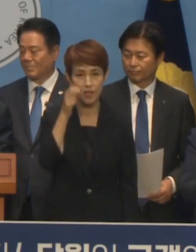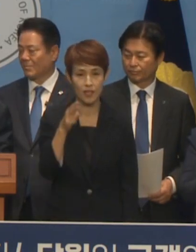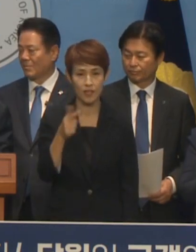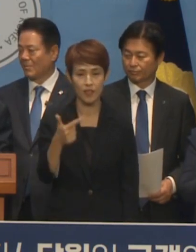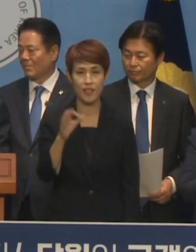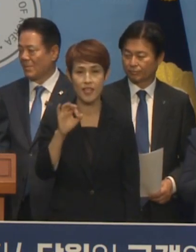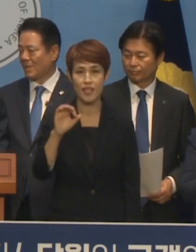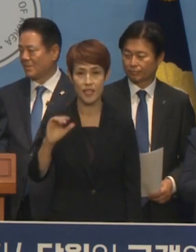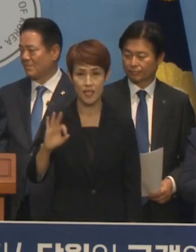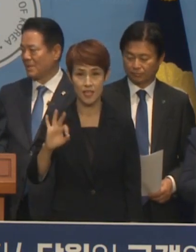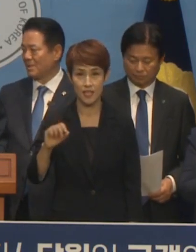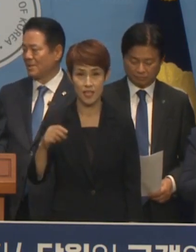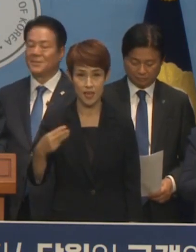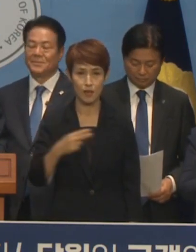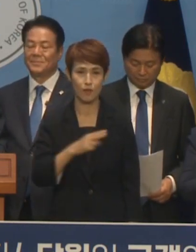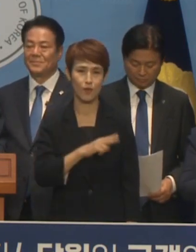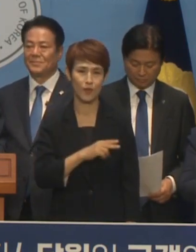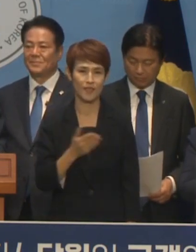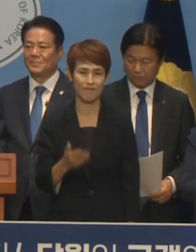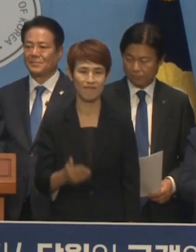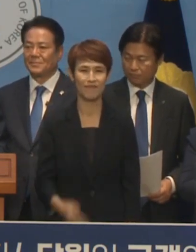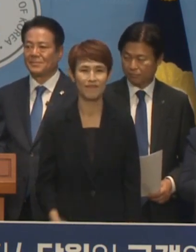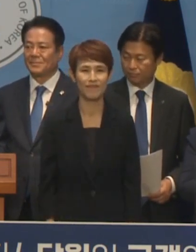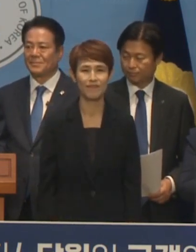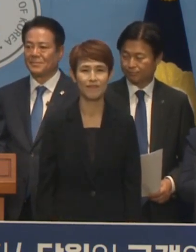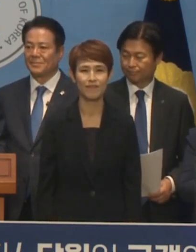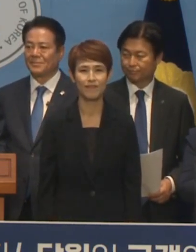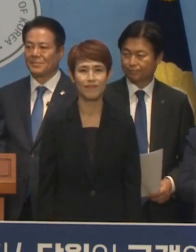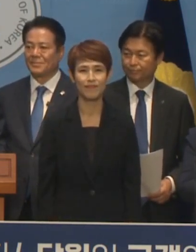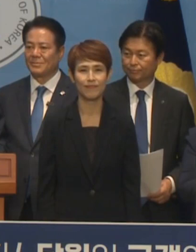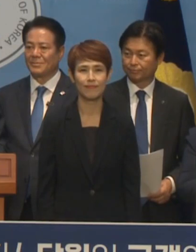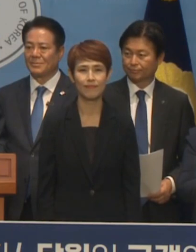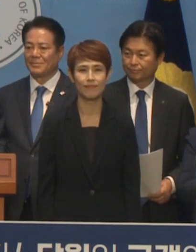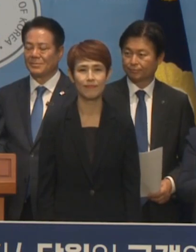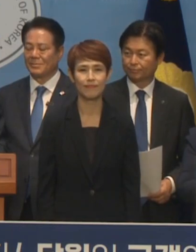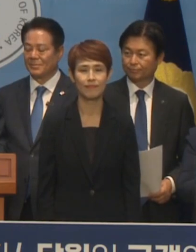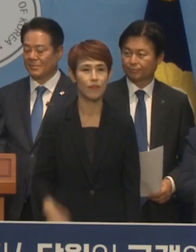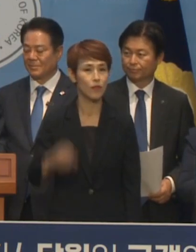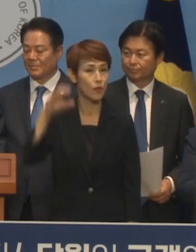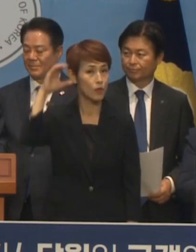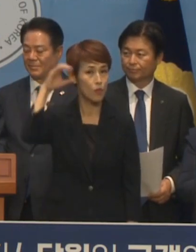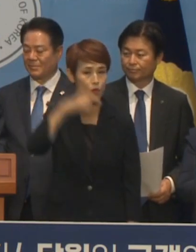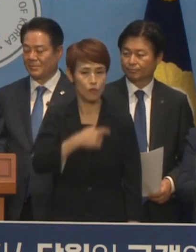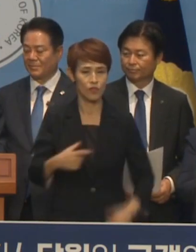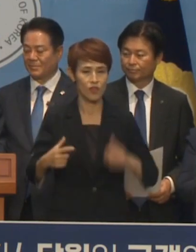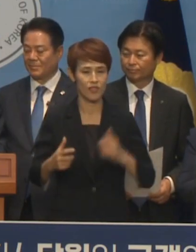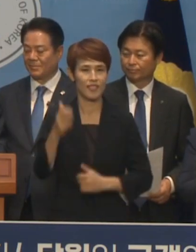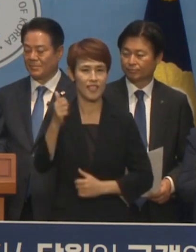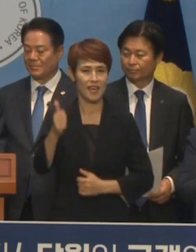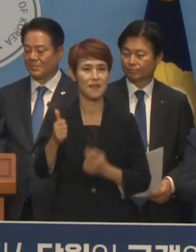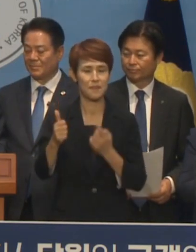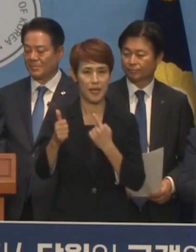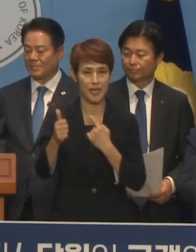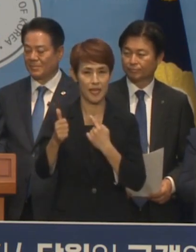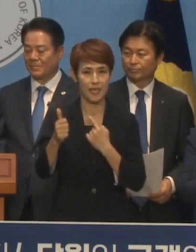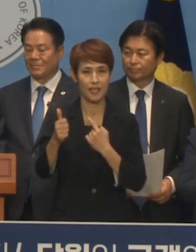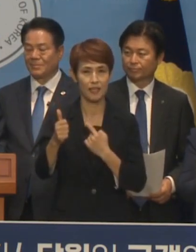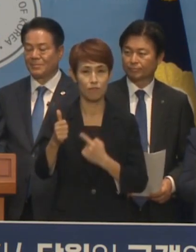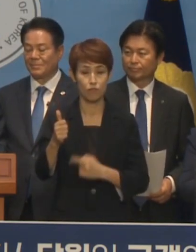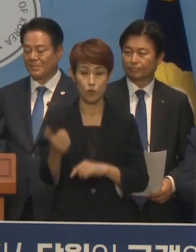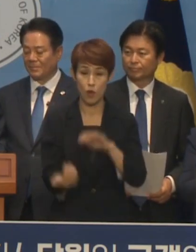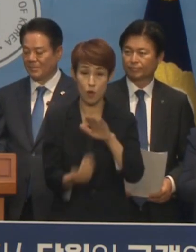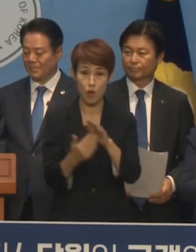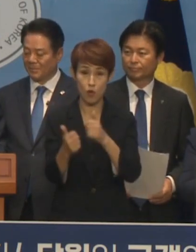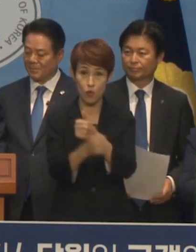국회의원님, 예, 전 그 영등포 구청장이셨고요. 그리고 가장 최근까지 최고위원을